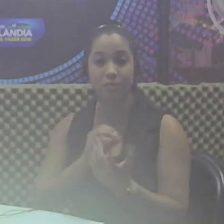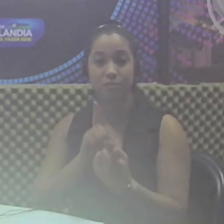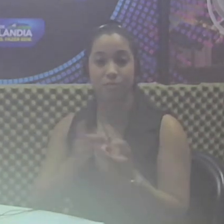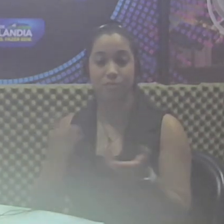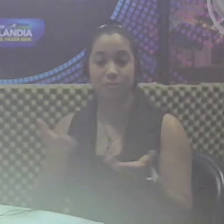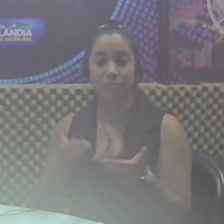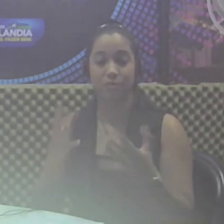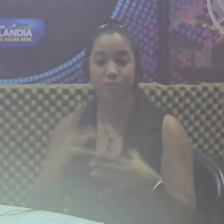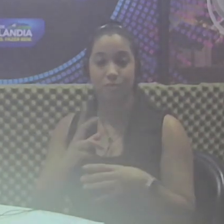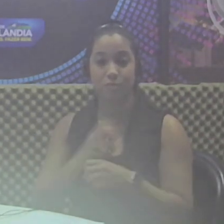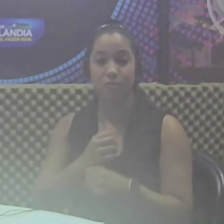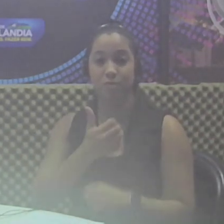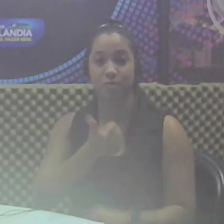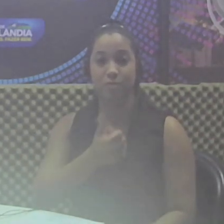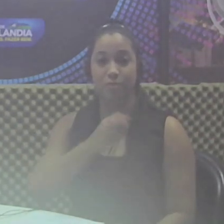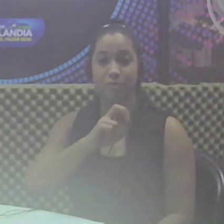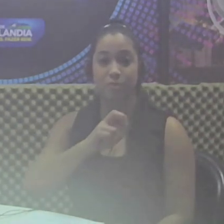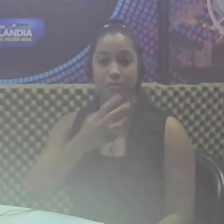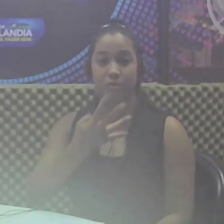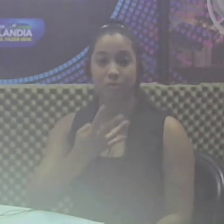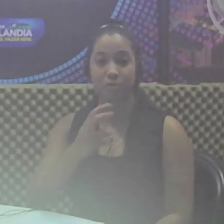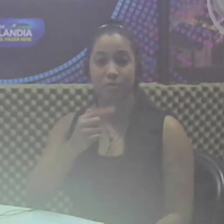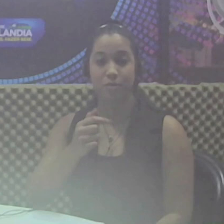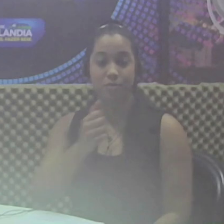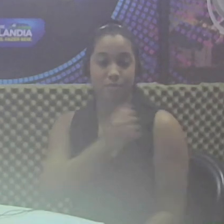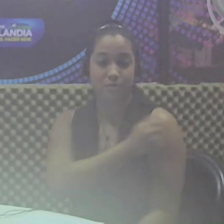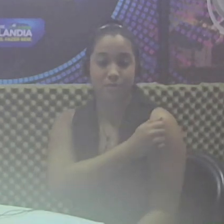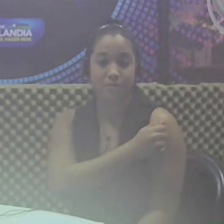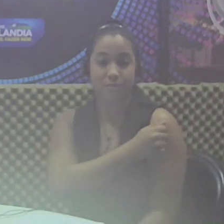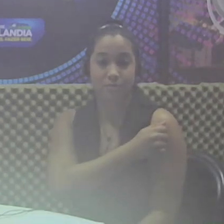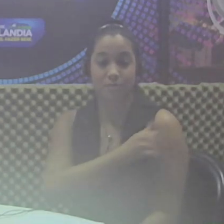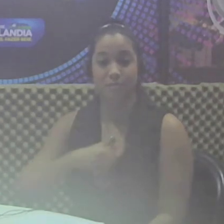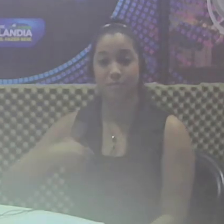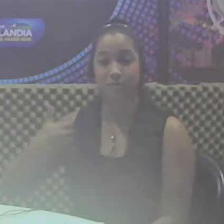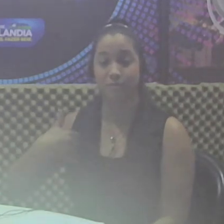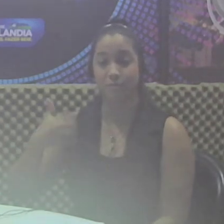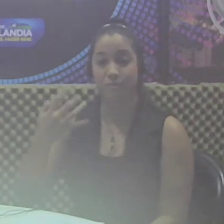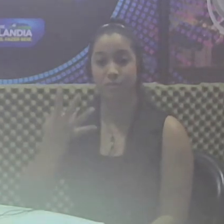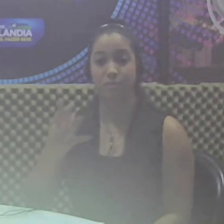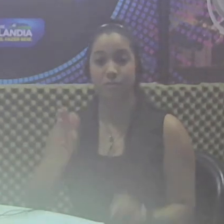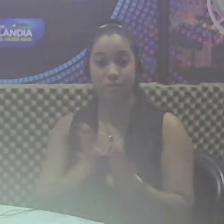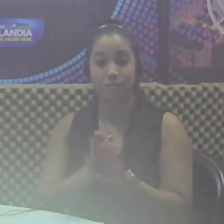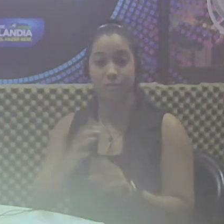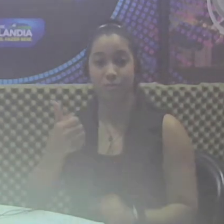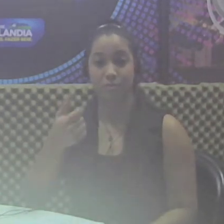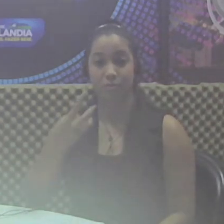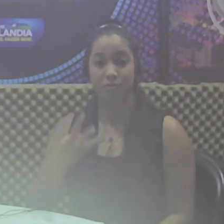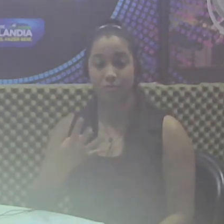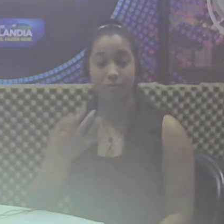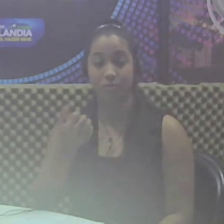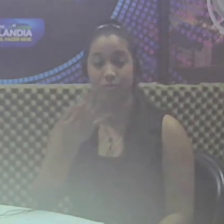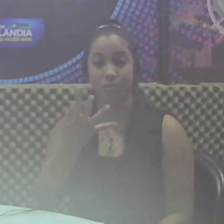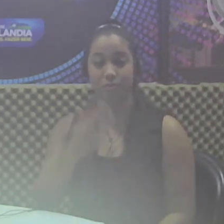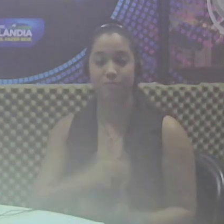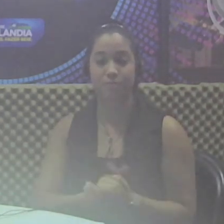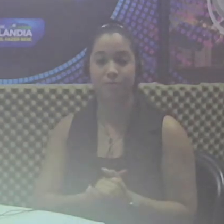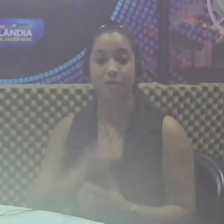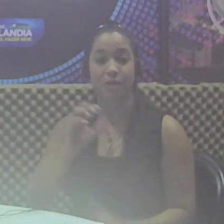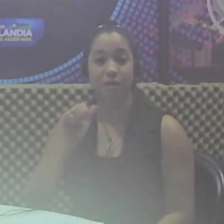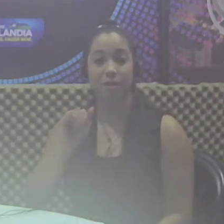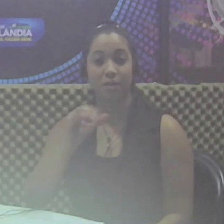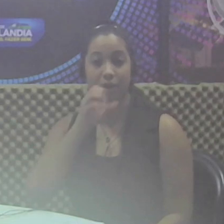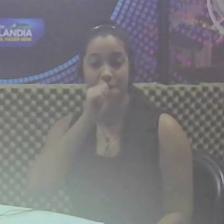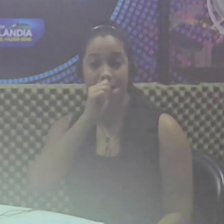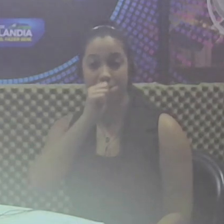atualmente um total de 1.547 alunos com idades entre 4 e 14 anos. No Caique Laranjeiras,